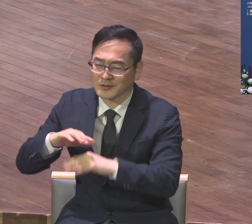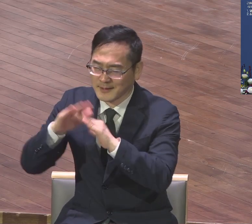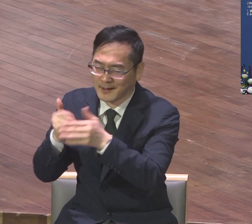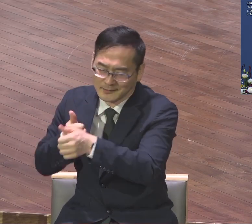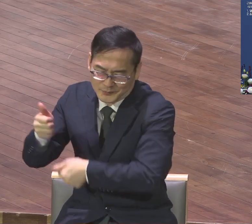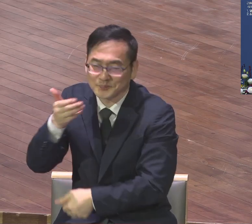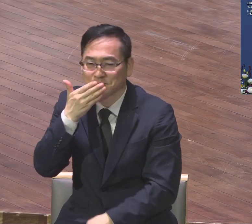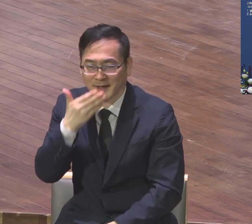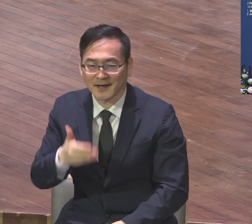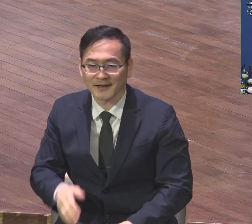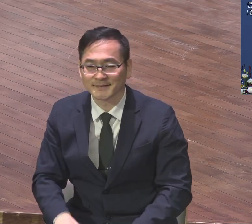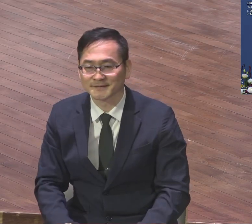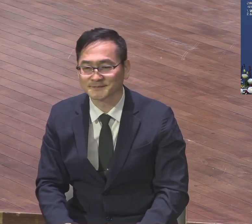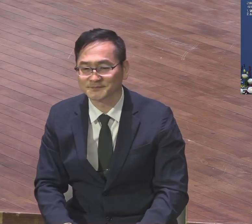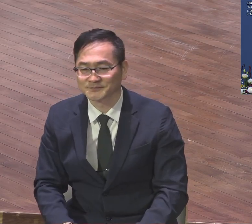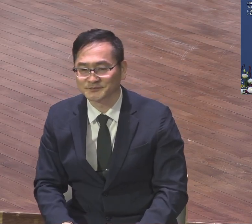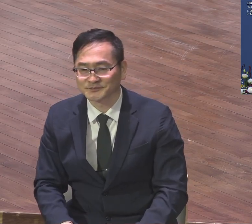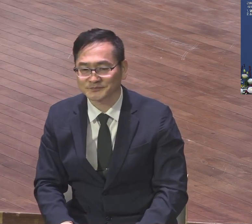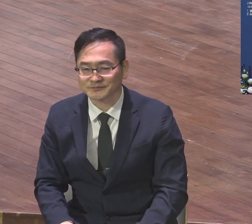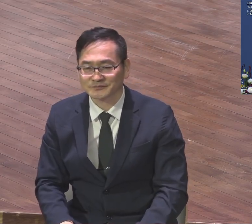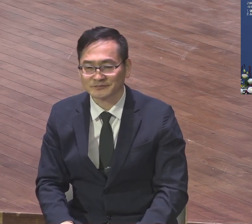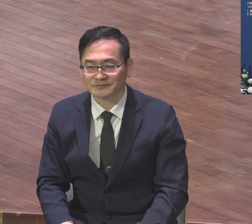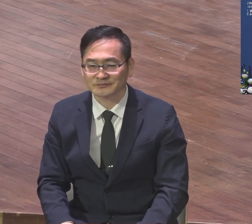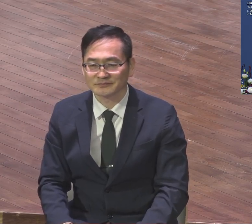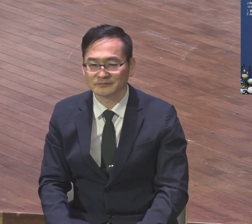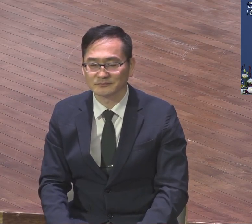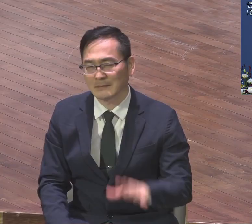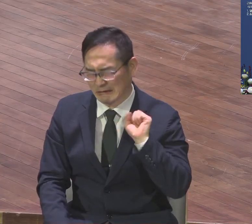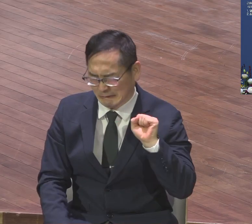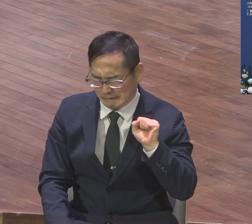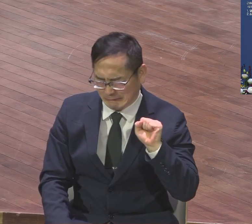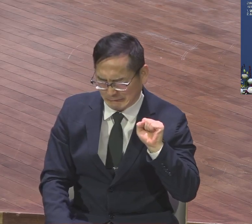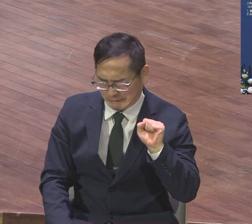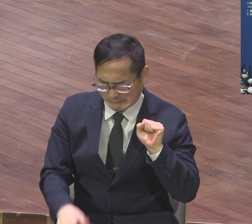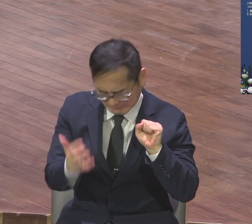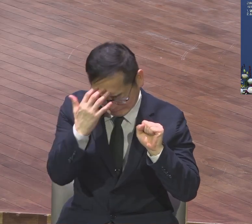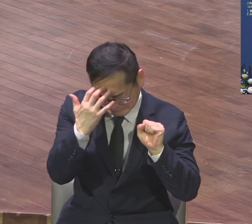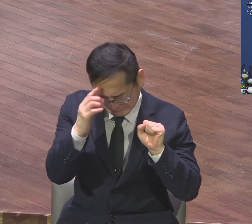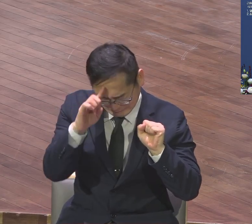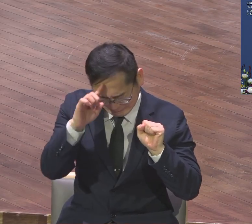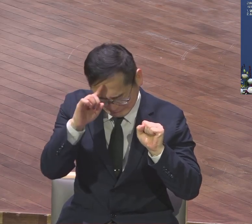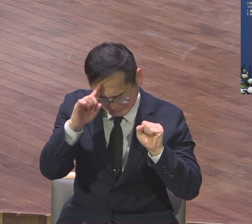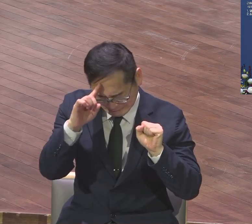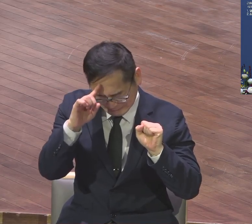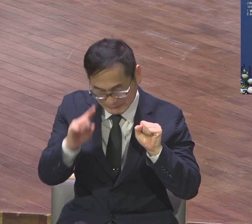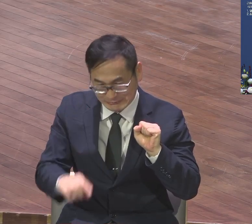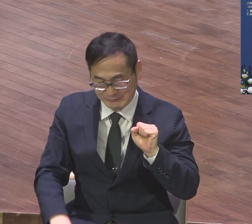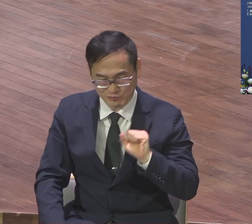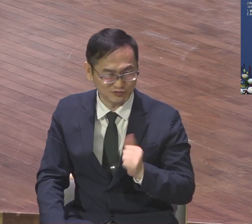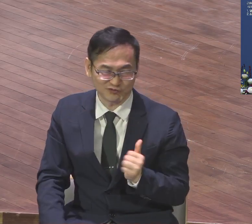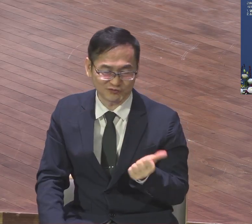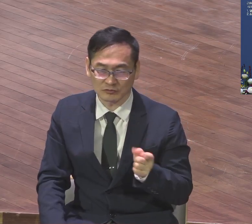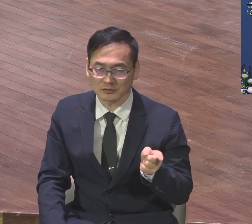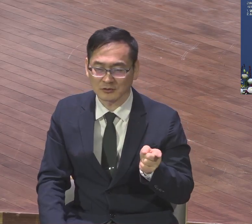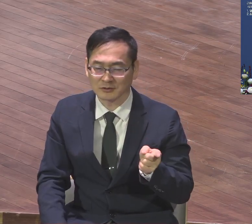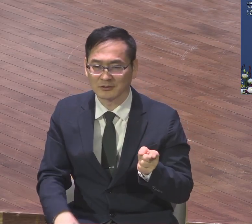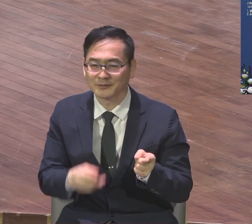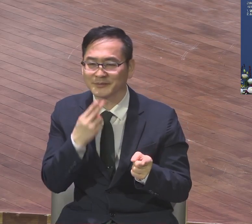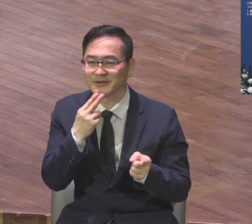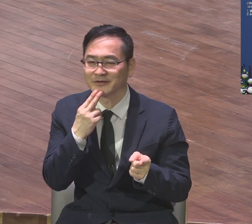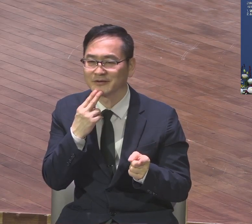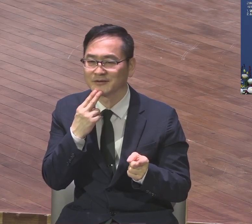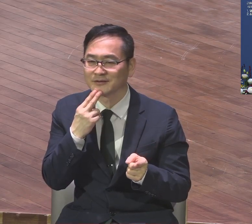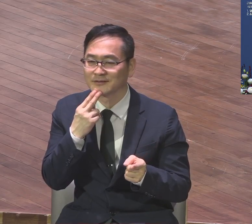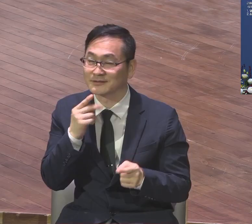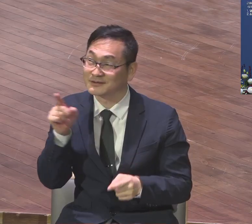이런 문제들, 이런 것에 대해서 잡혀가지고 밤새도록 고민하고 그러지 않습니다. 근원적 감사가 있는 사람,